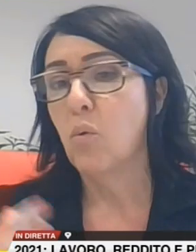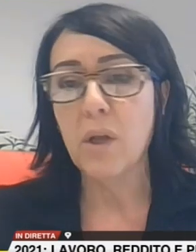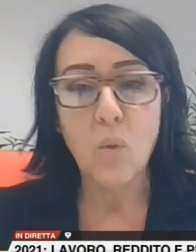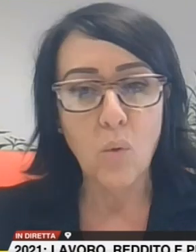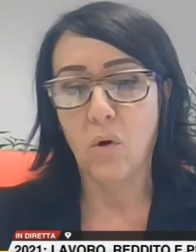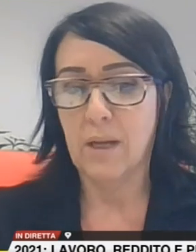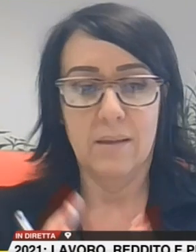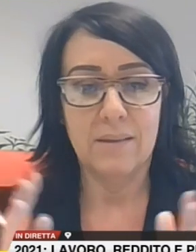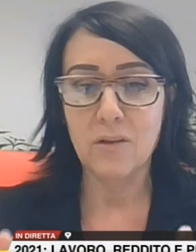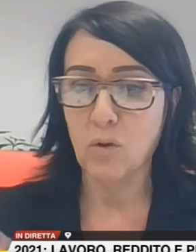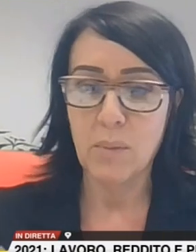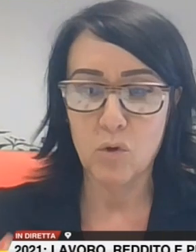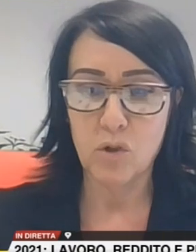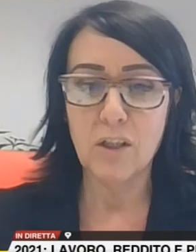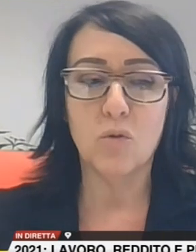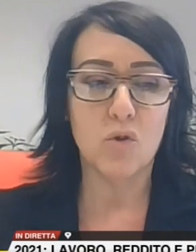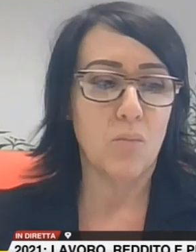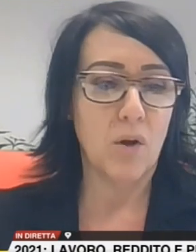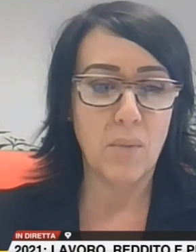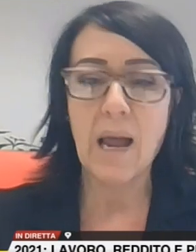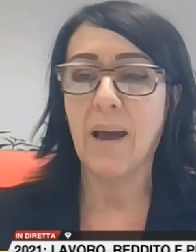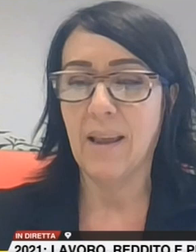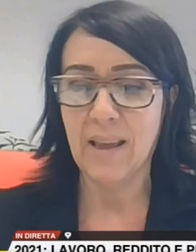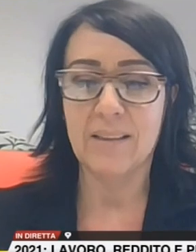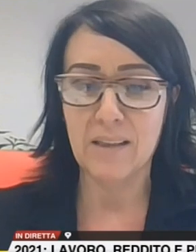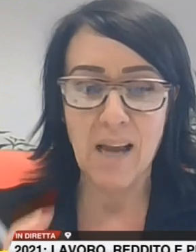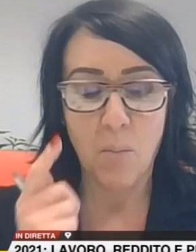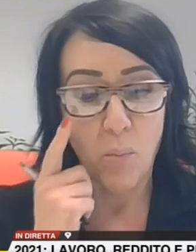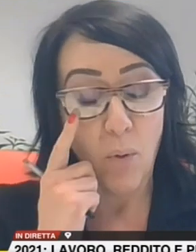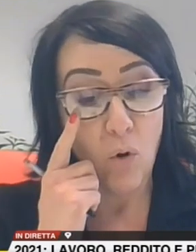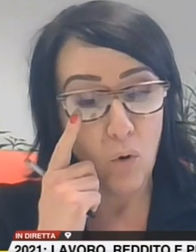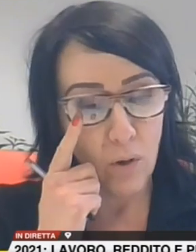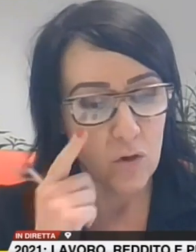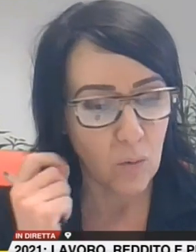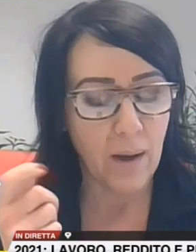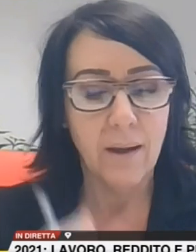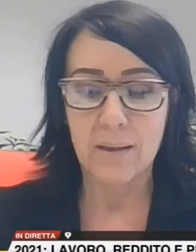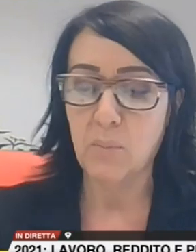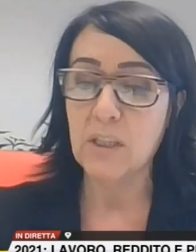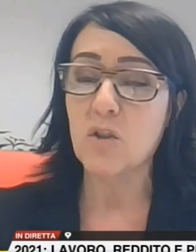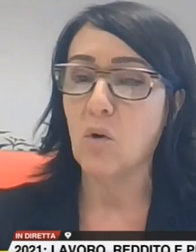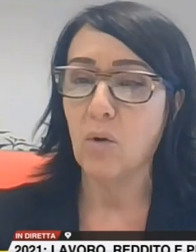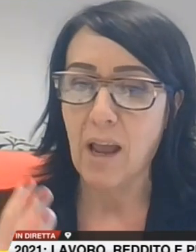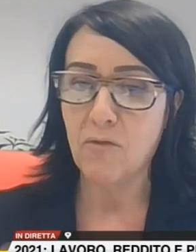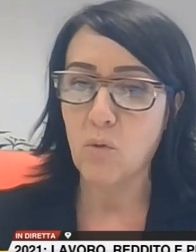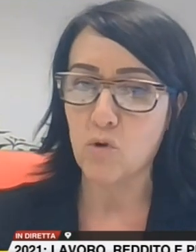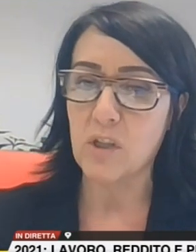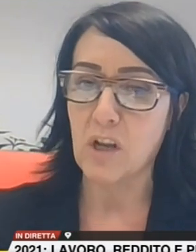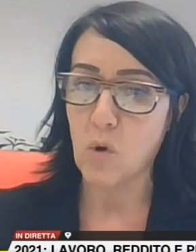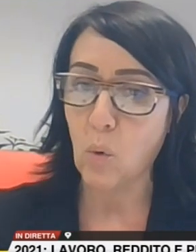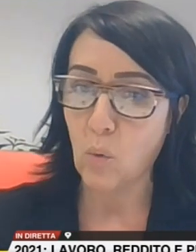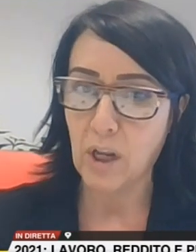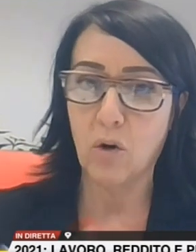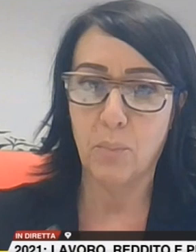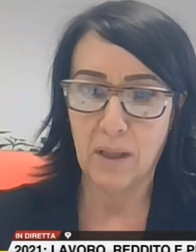tra cui uno che tanto abbiamo sentito insomma nominare e che attendiamo un po' con insomma trepidazione è il famoso